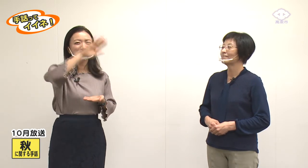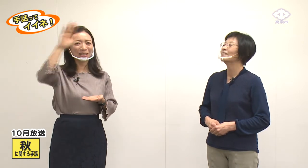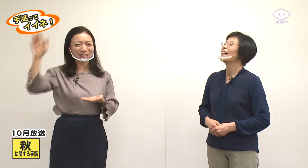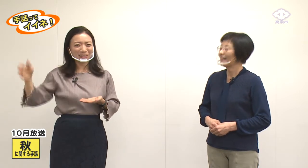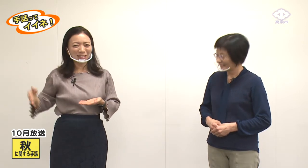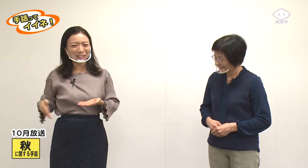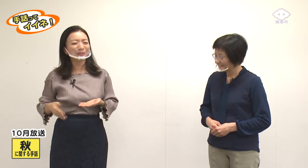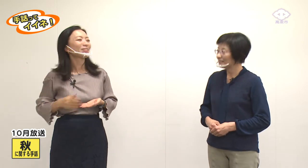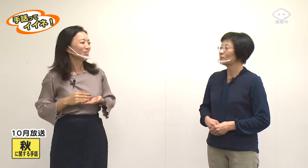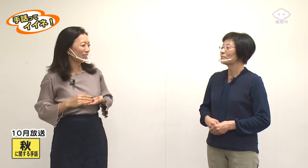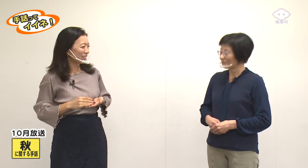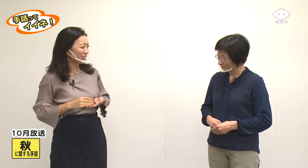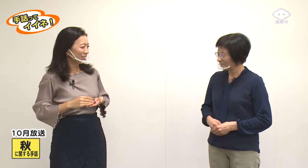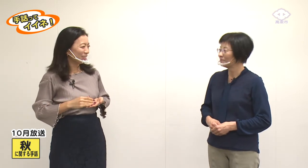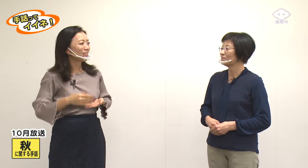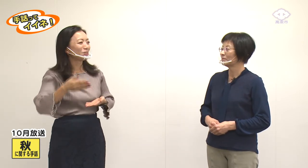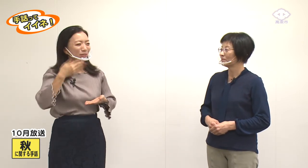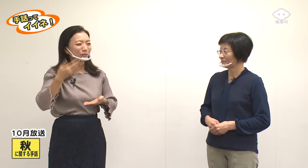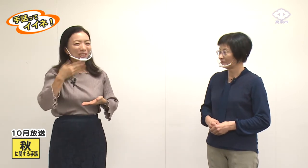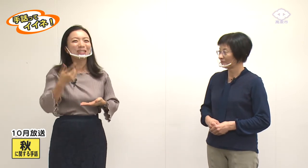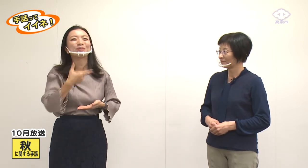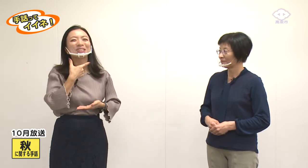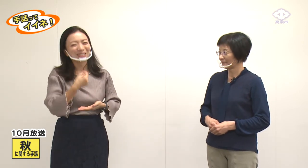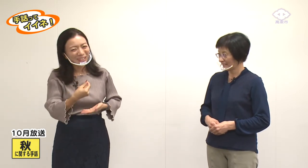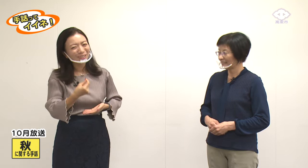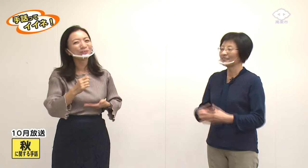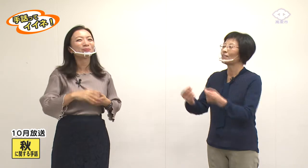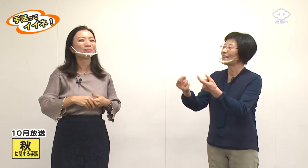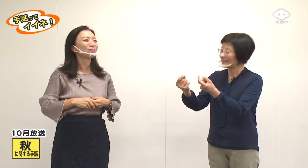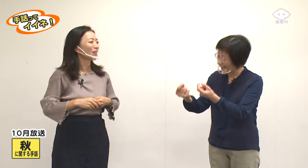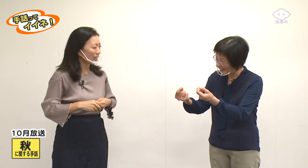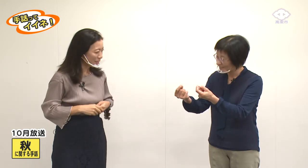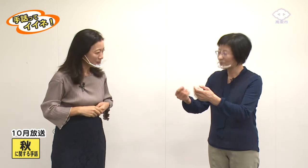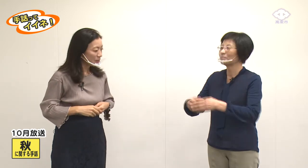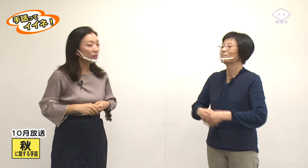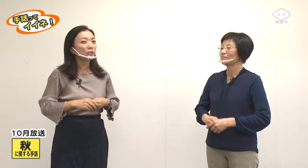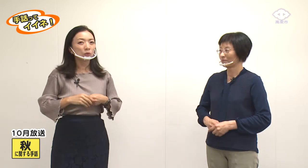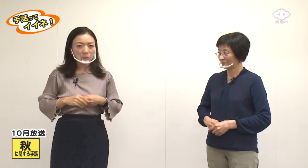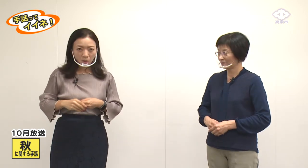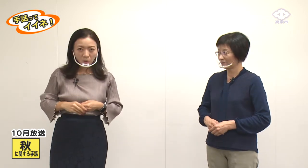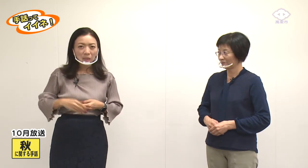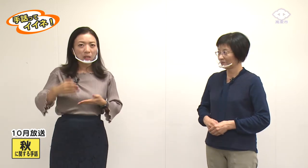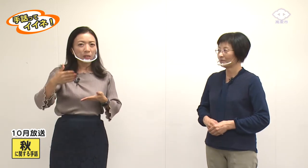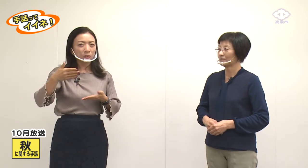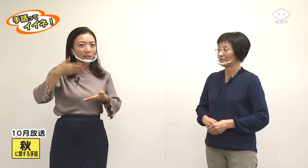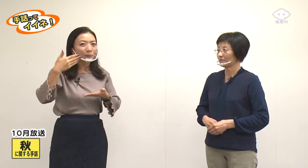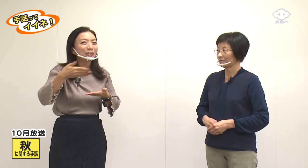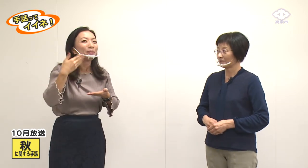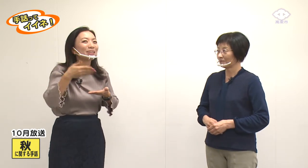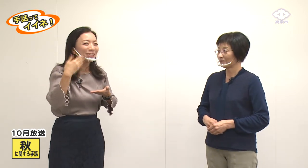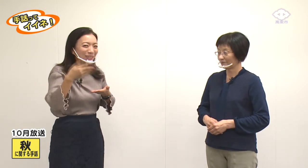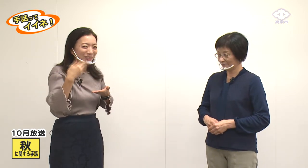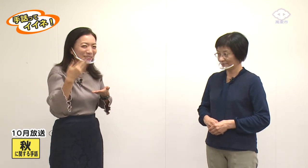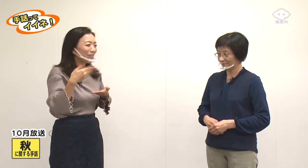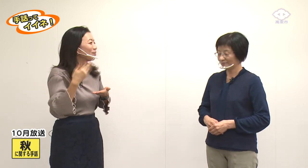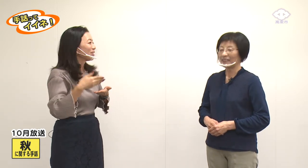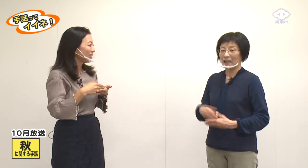さんありますから食欲も出てきますよね。 そうですね、 はい、それでは食べてばっかりではいられません